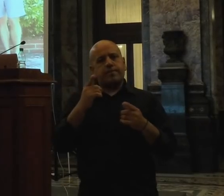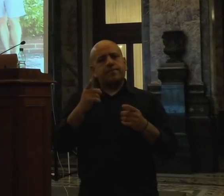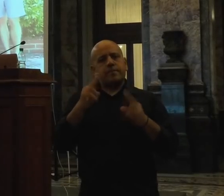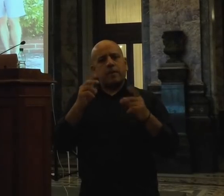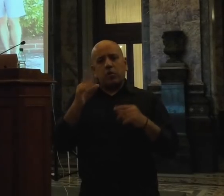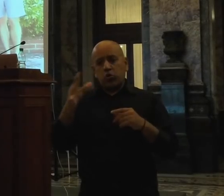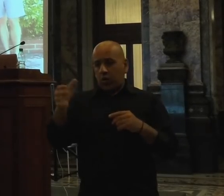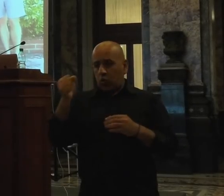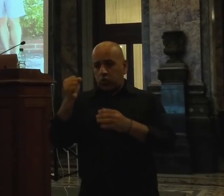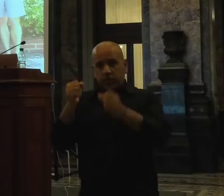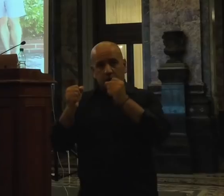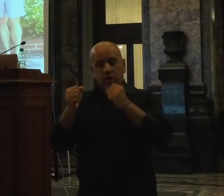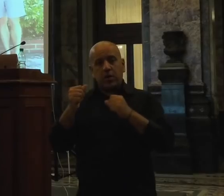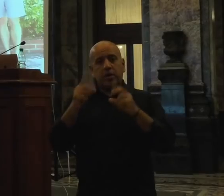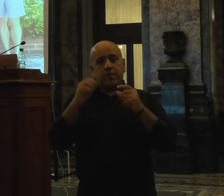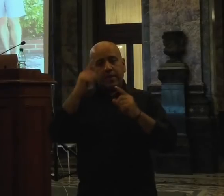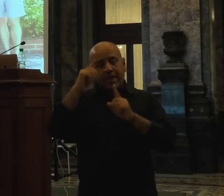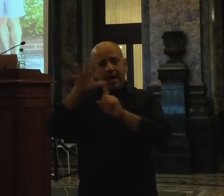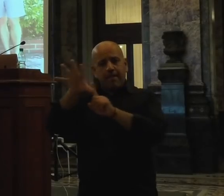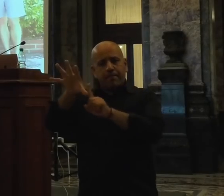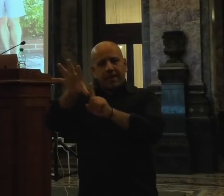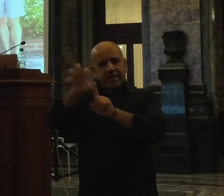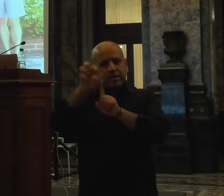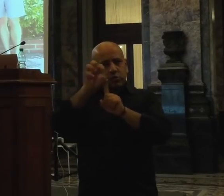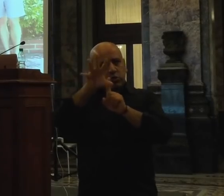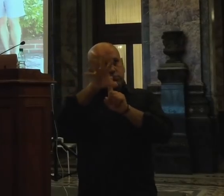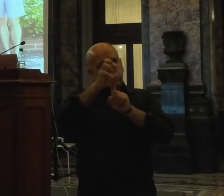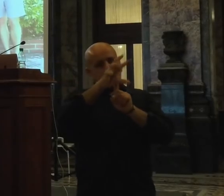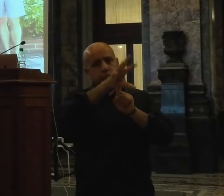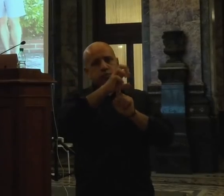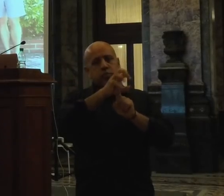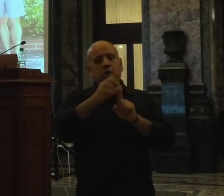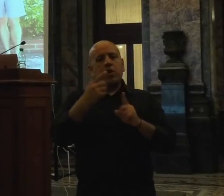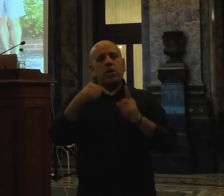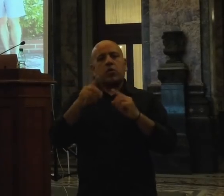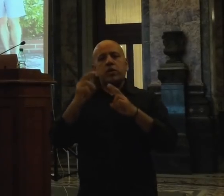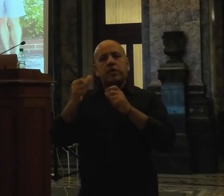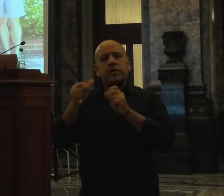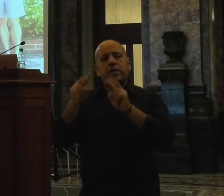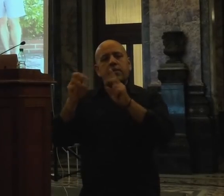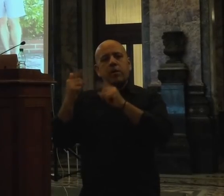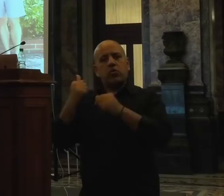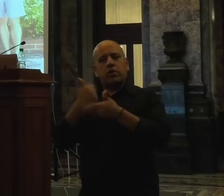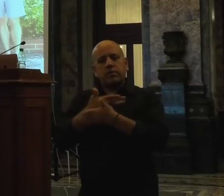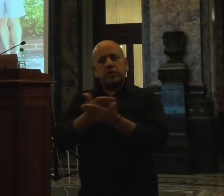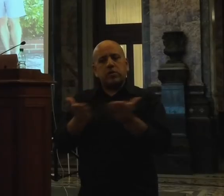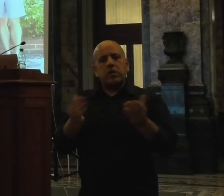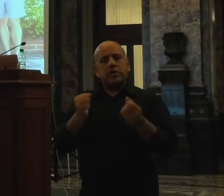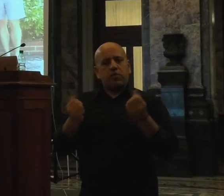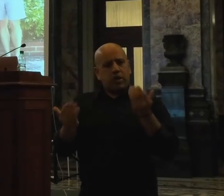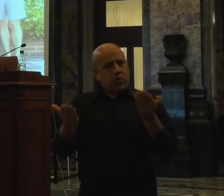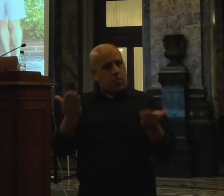los hallazgos relacionados con la percepción y, por supuesto, con la atención que has presentado se pueden traspolar